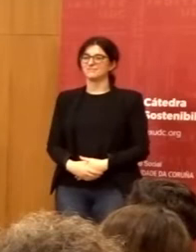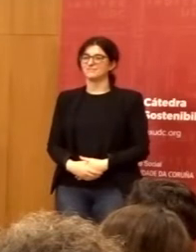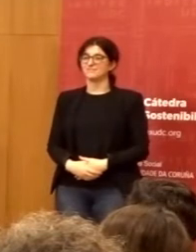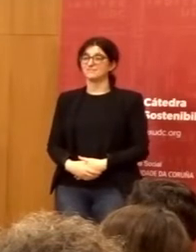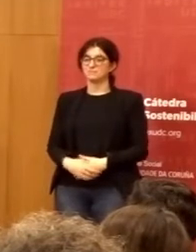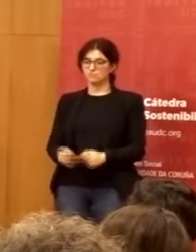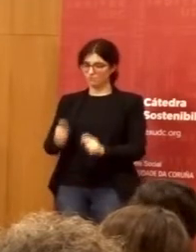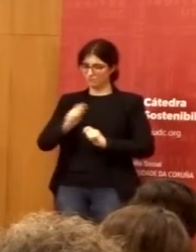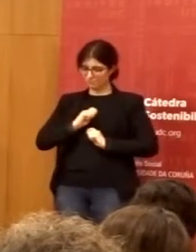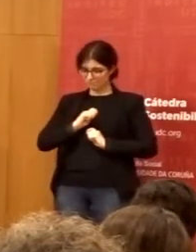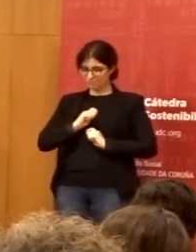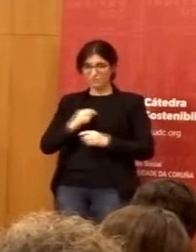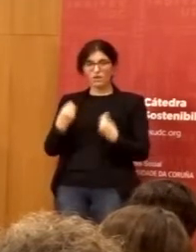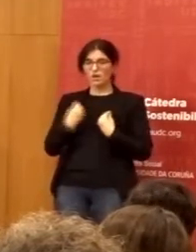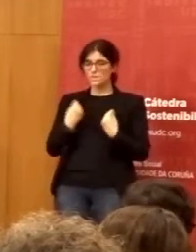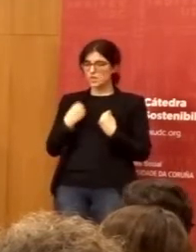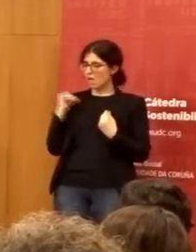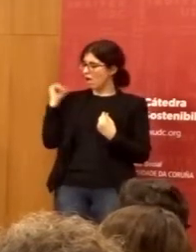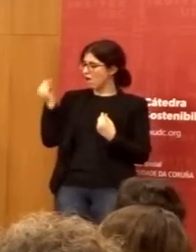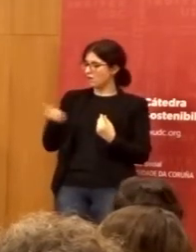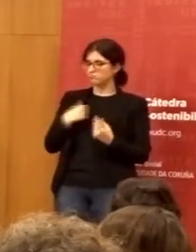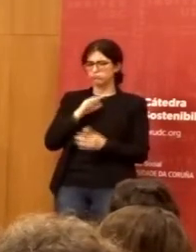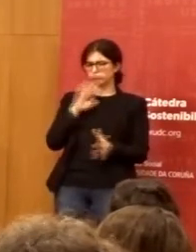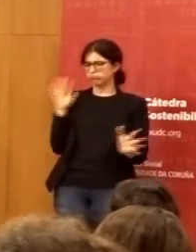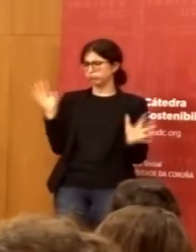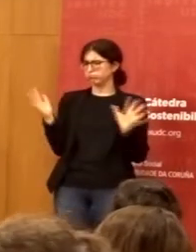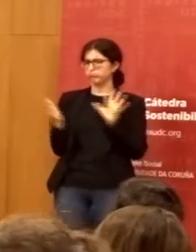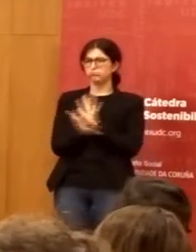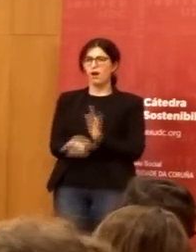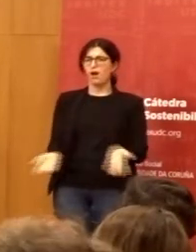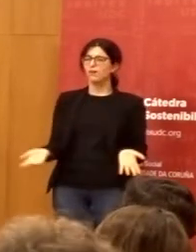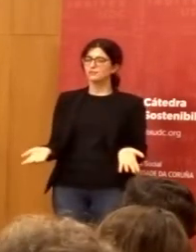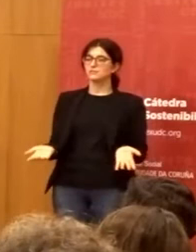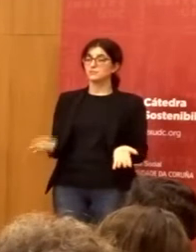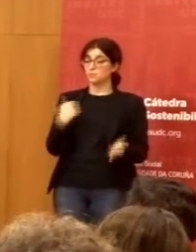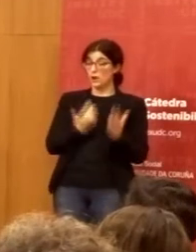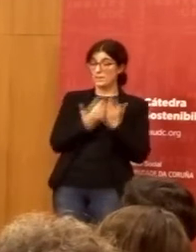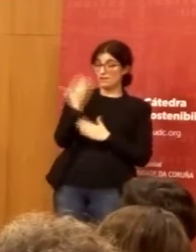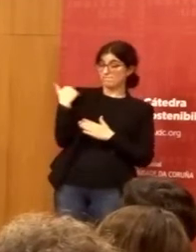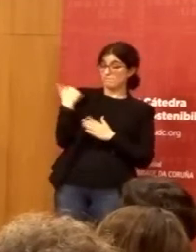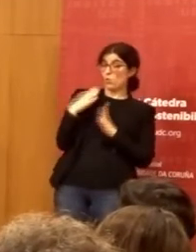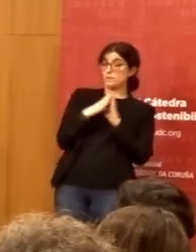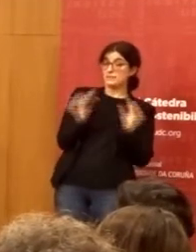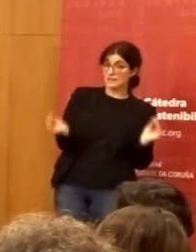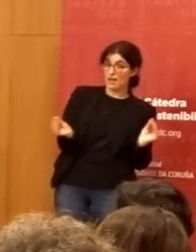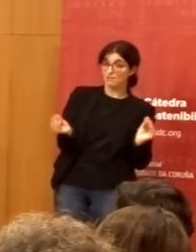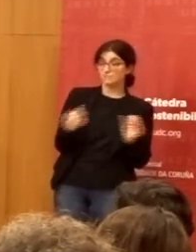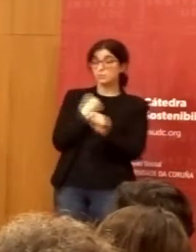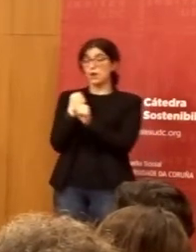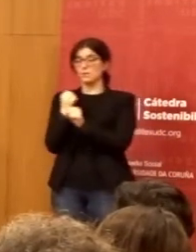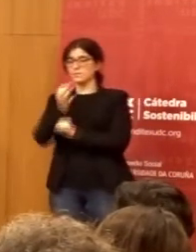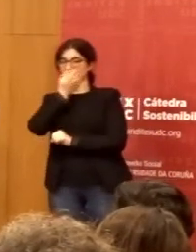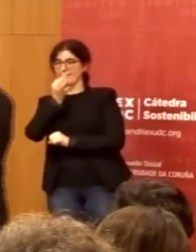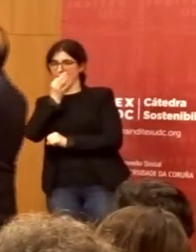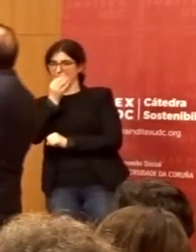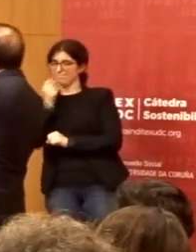Mi vida, como he dicho antes, ha cambiado por completo. Estudio por las mañanas en la universidad y trabajo por las tardes y